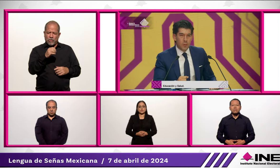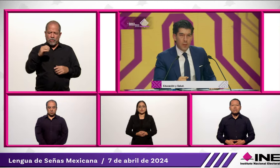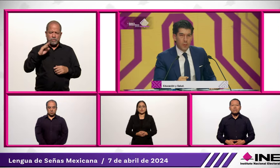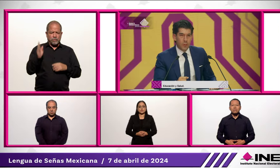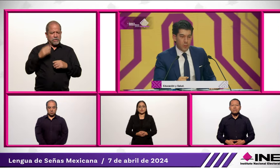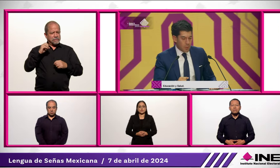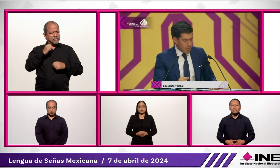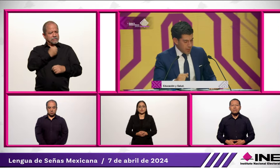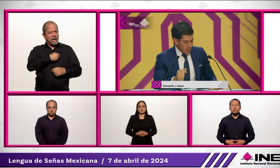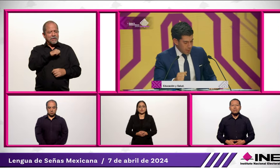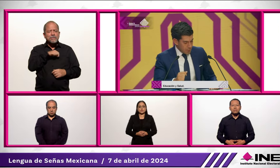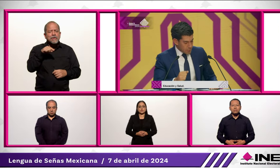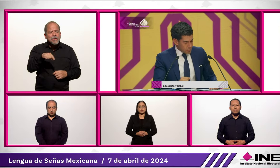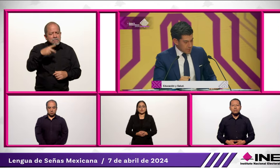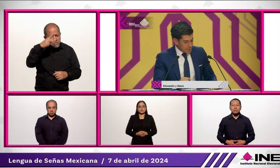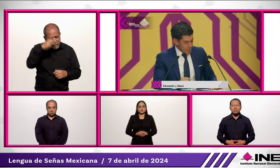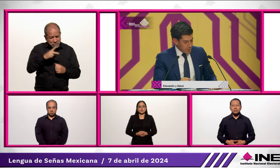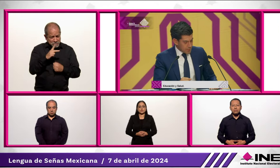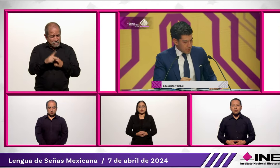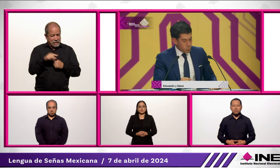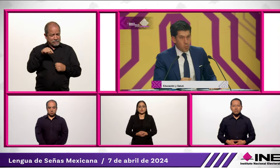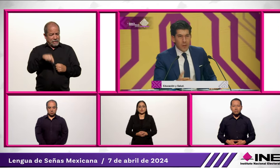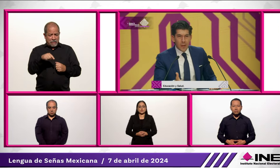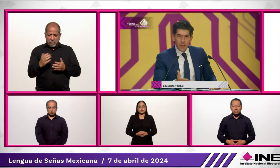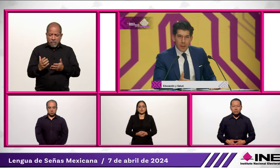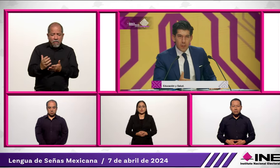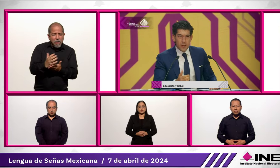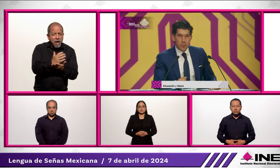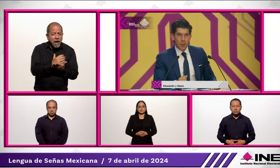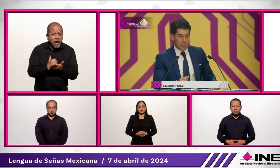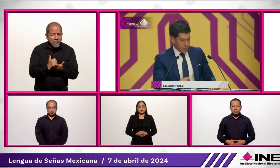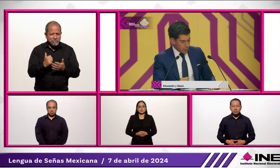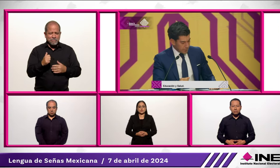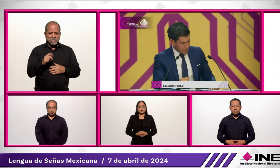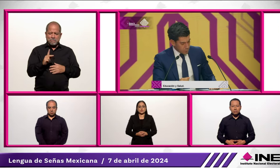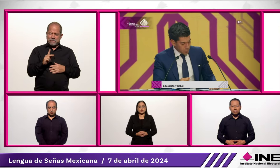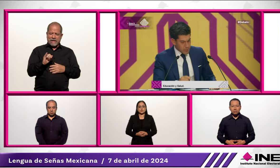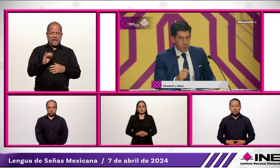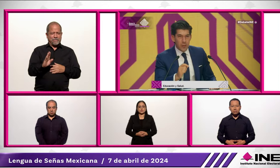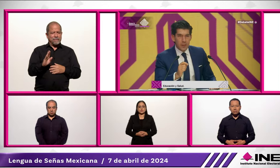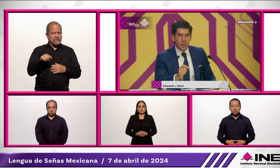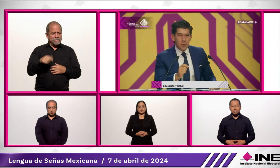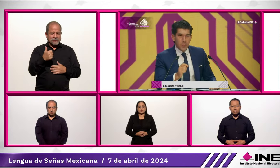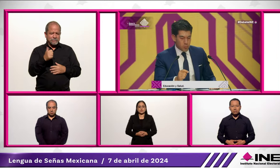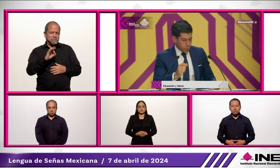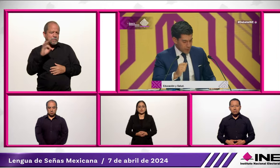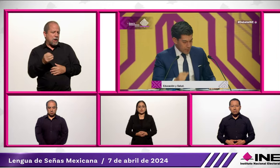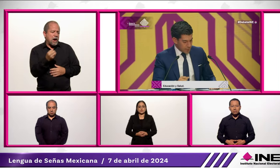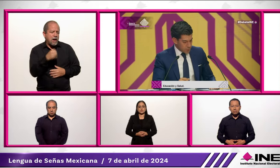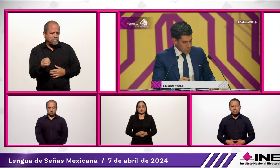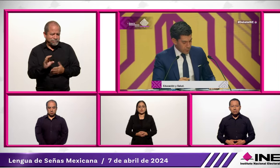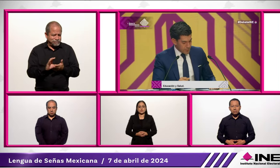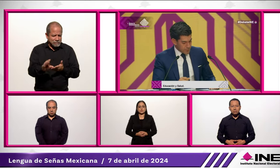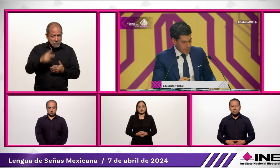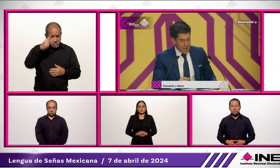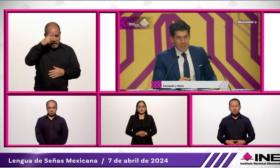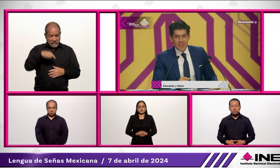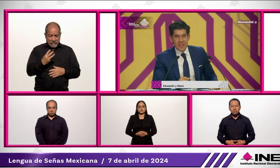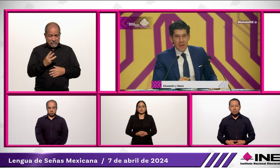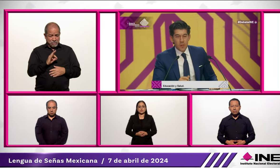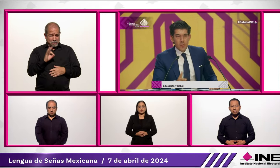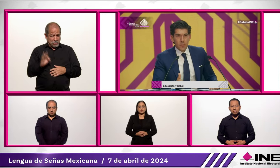6% del Producto Interno Bruto en su sistema de salud pública. México está por debajo del 3%, y en términos presupuestales, nuestro